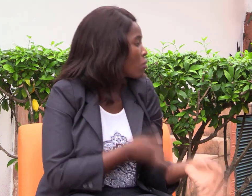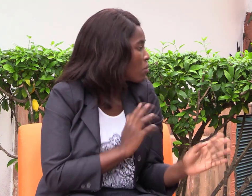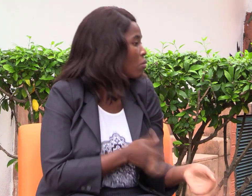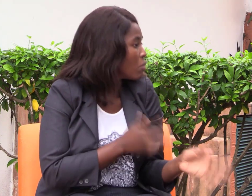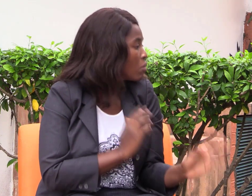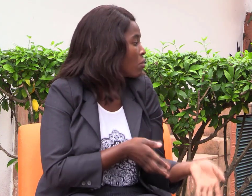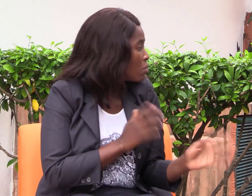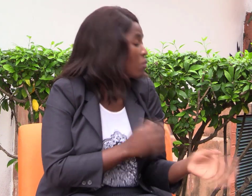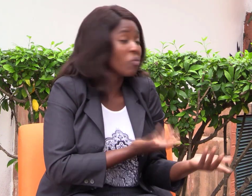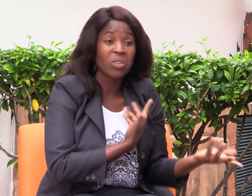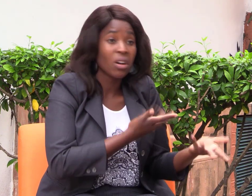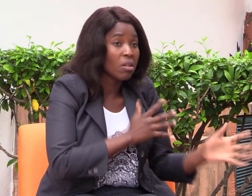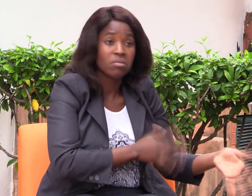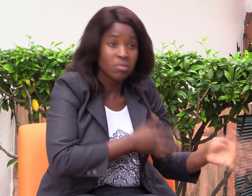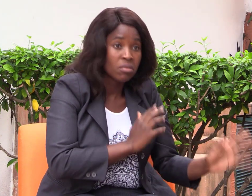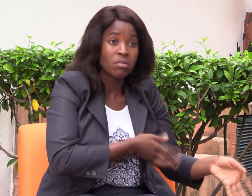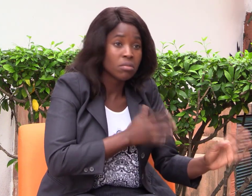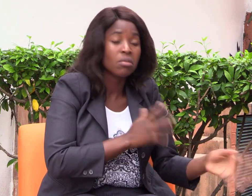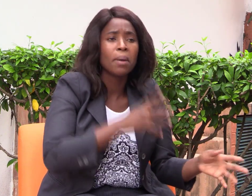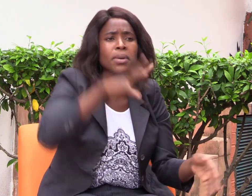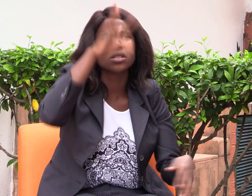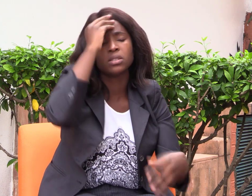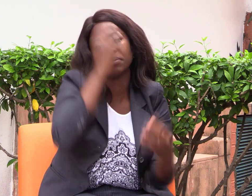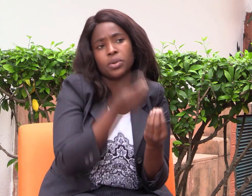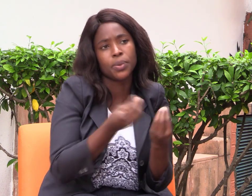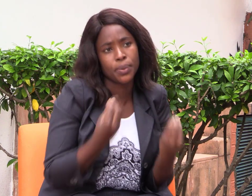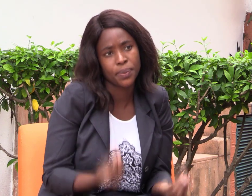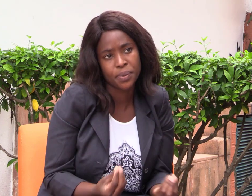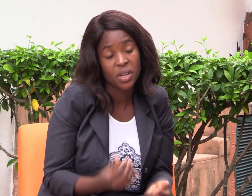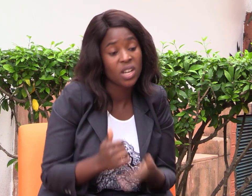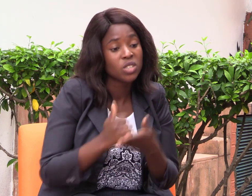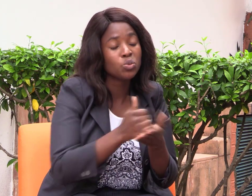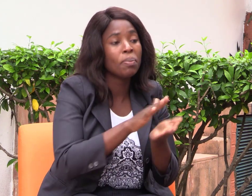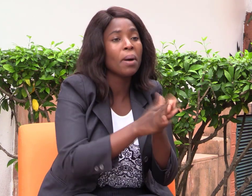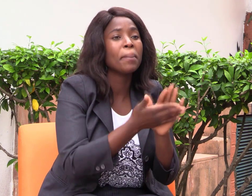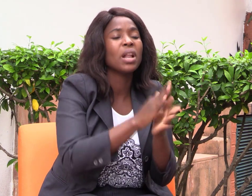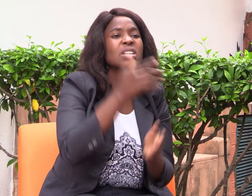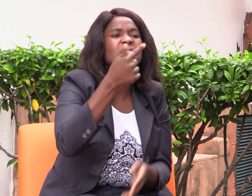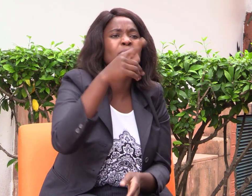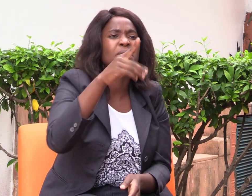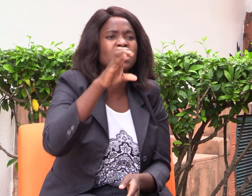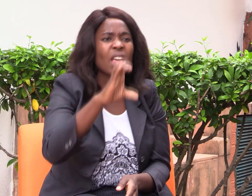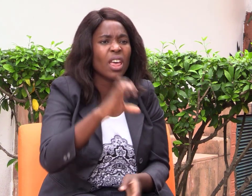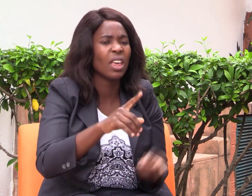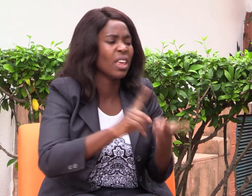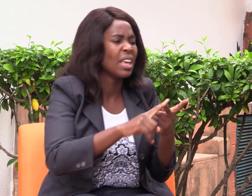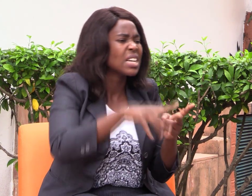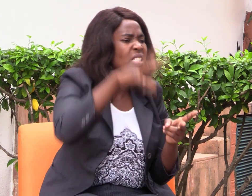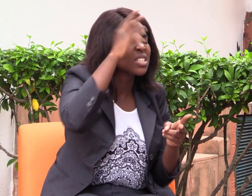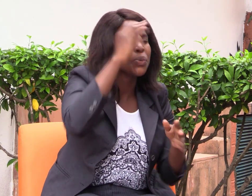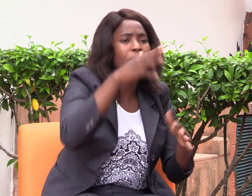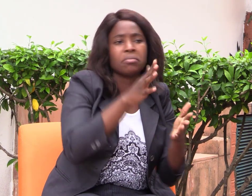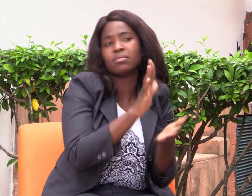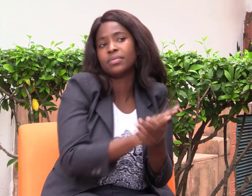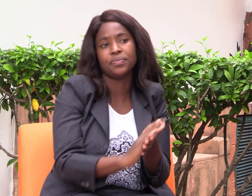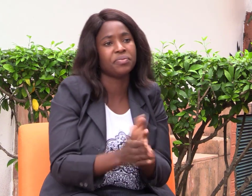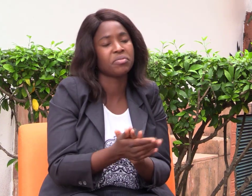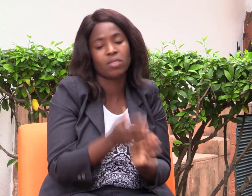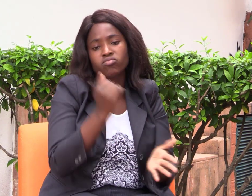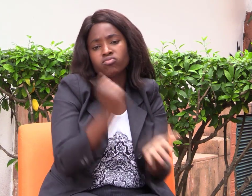dizem, estamos na escola, dificilmente conseguimos comunicar com o professor e dificilmente o professor também consegue explicar a matéria.